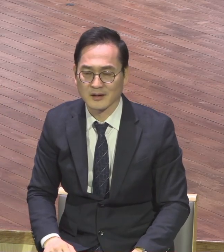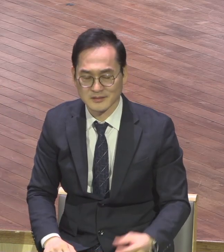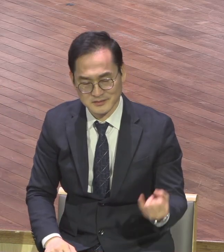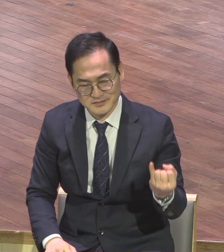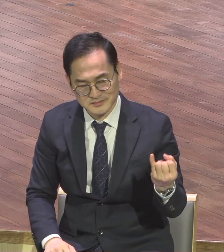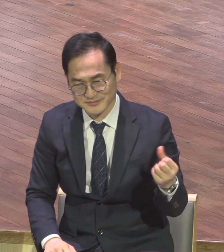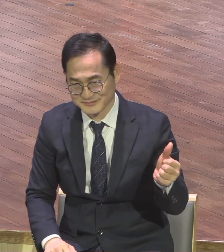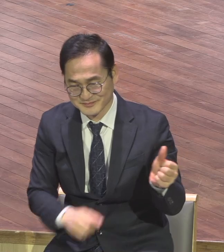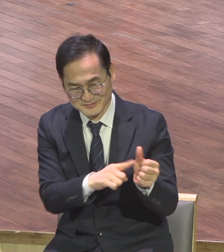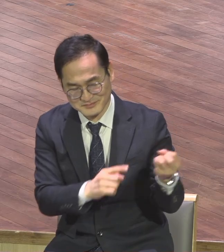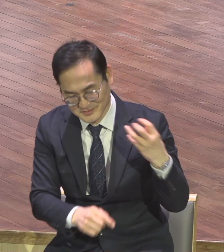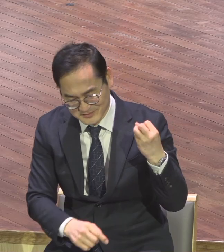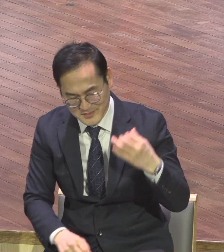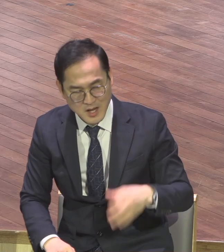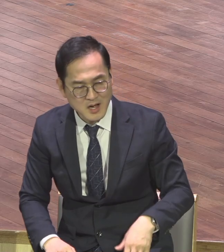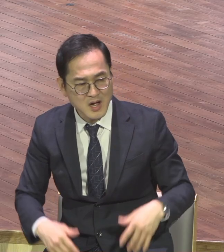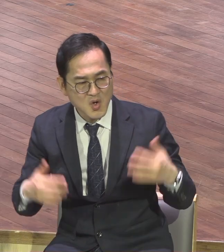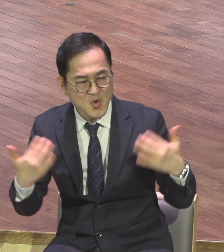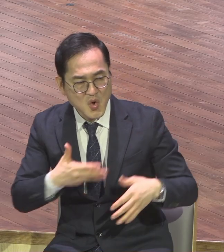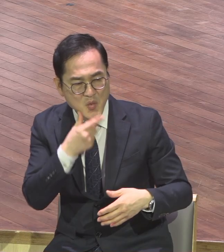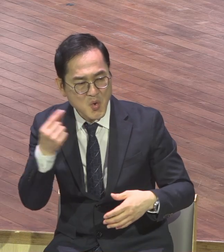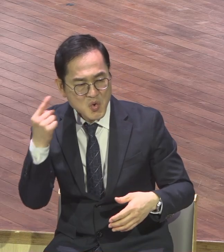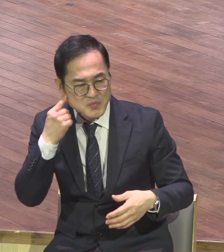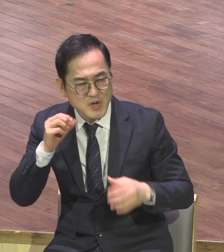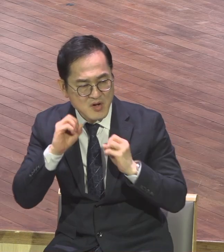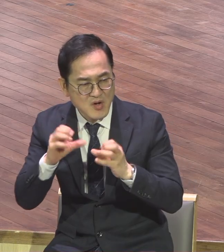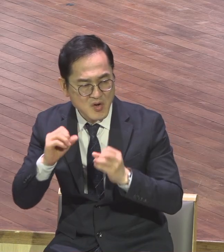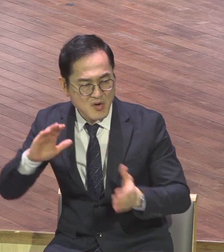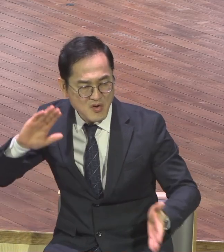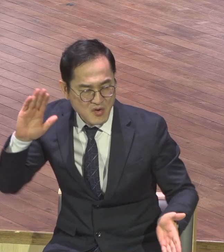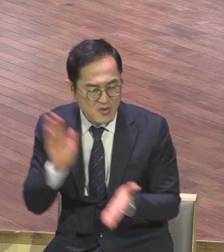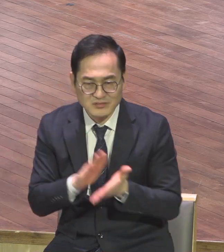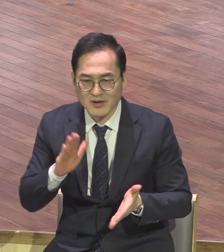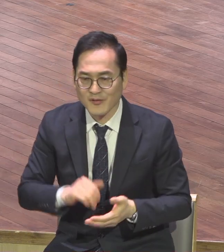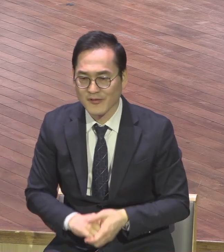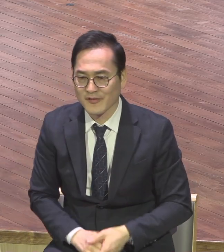역시 복음의 열정이 대단한 친구구나.